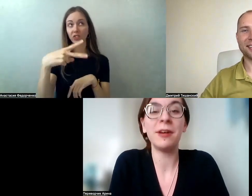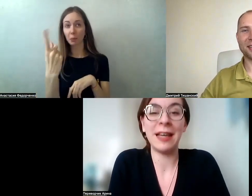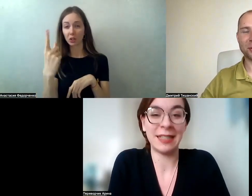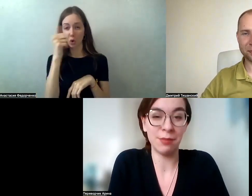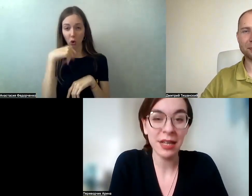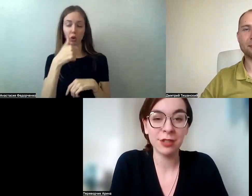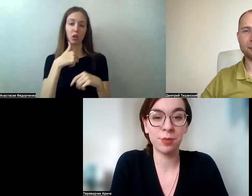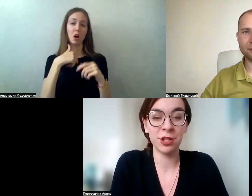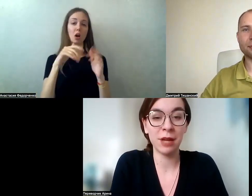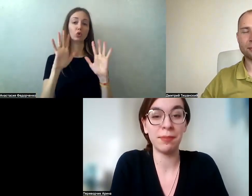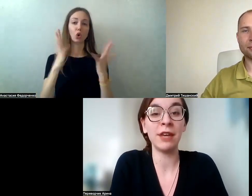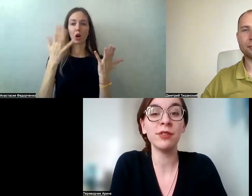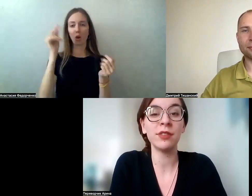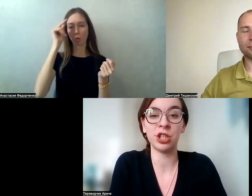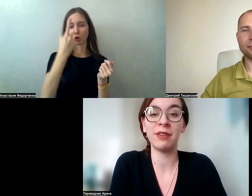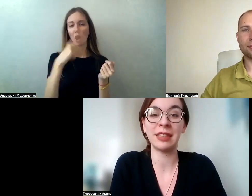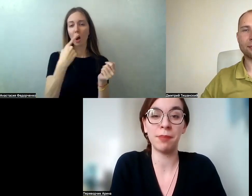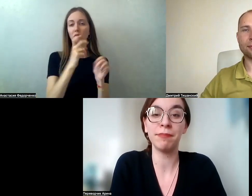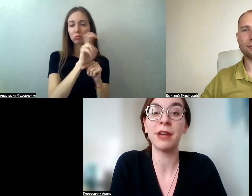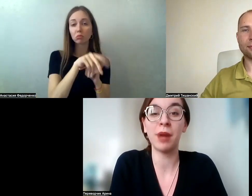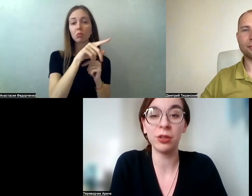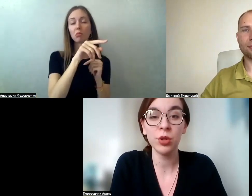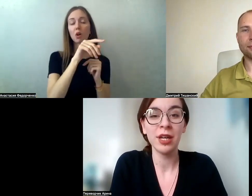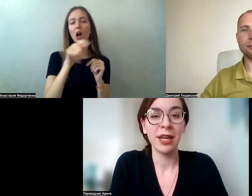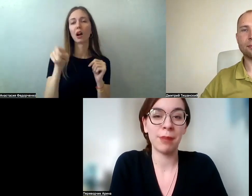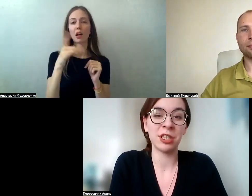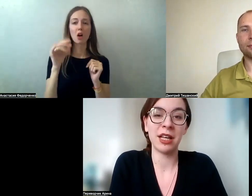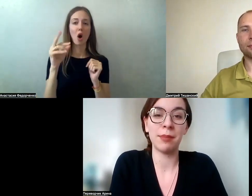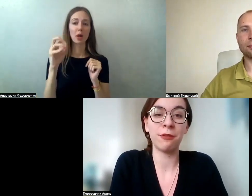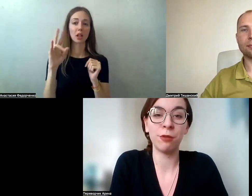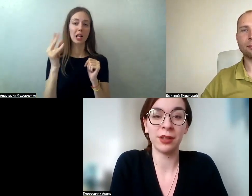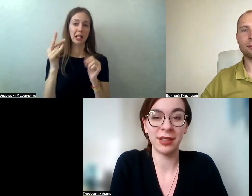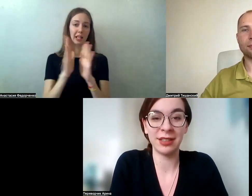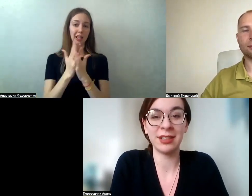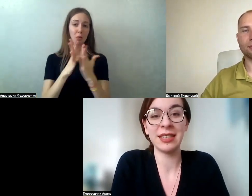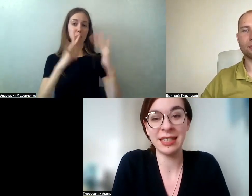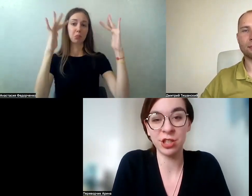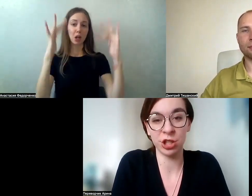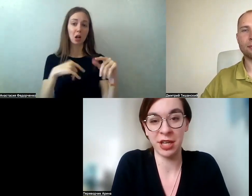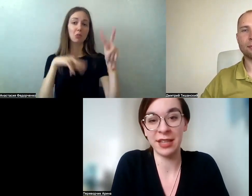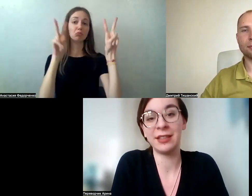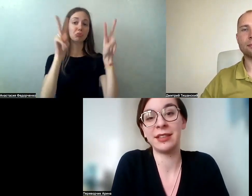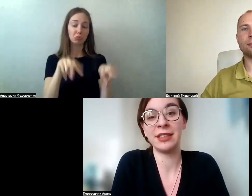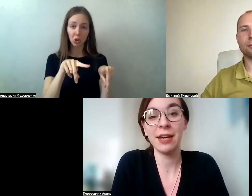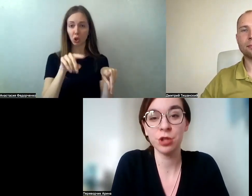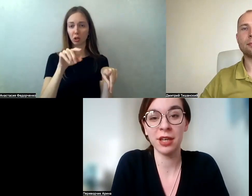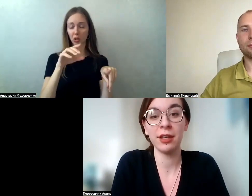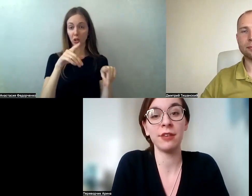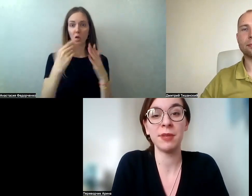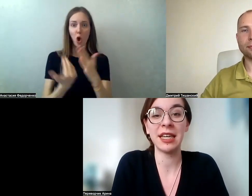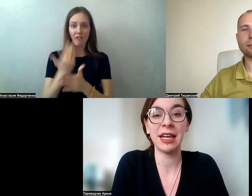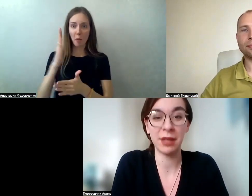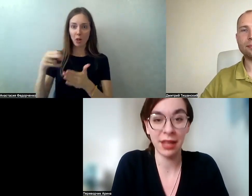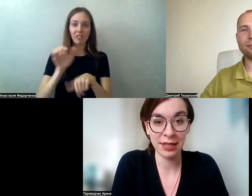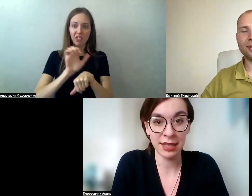сознания были эти мысли о суперджампе. И вот в 2021 году я пошла на марафон к слышащей девушке. И